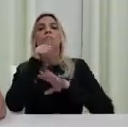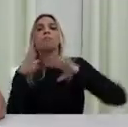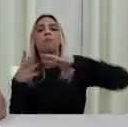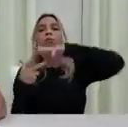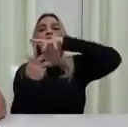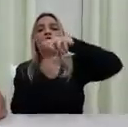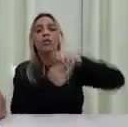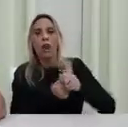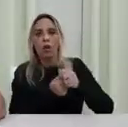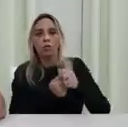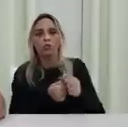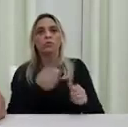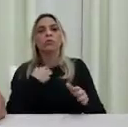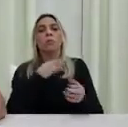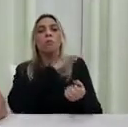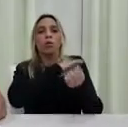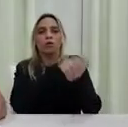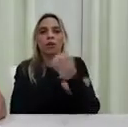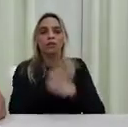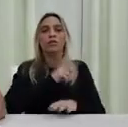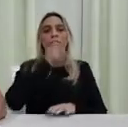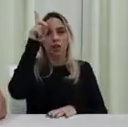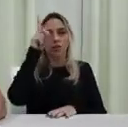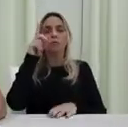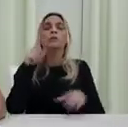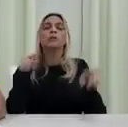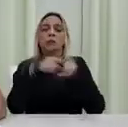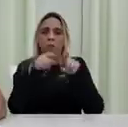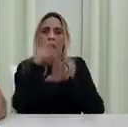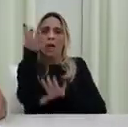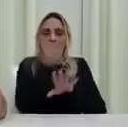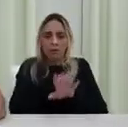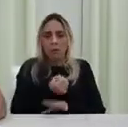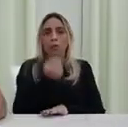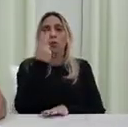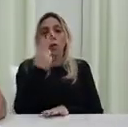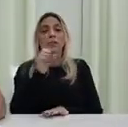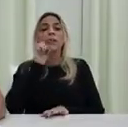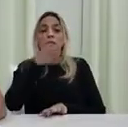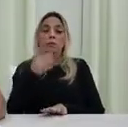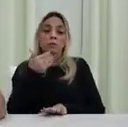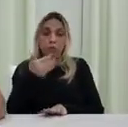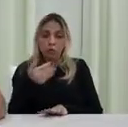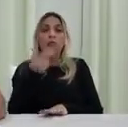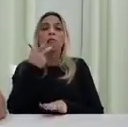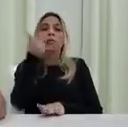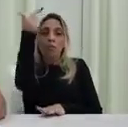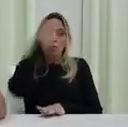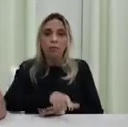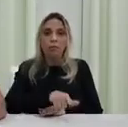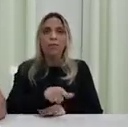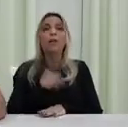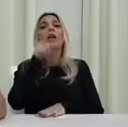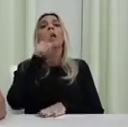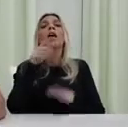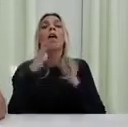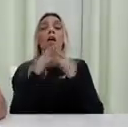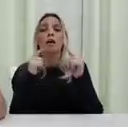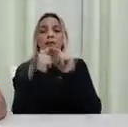no governo Dilma, e da minha parte será renovado também, havendo o requerimento nesse sentido. E também a Igreja Católica,